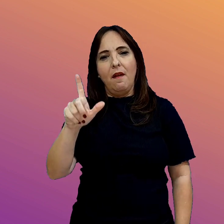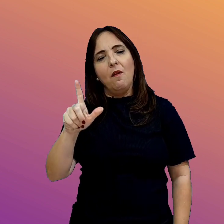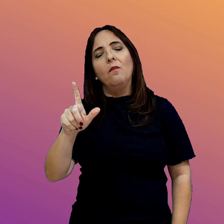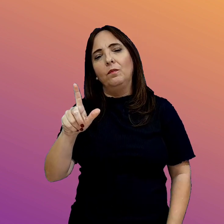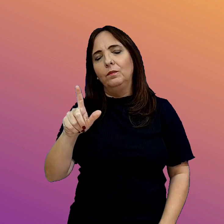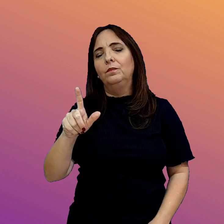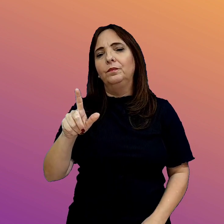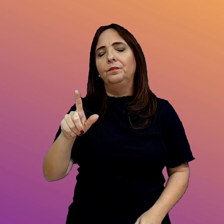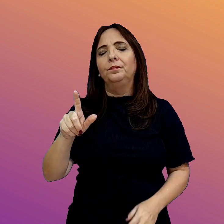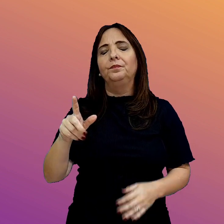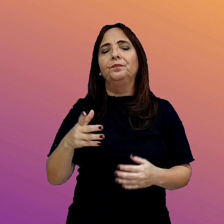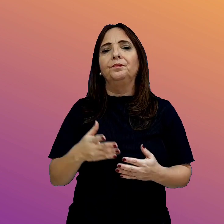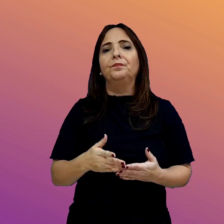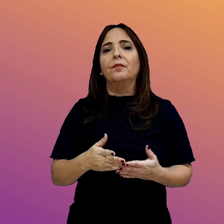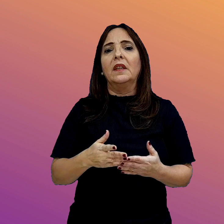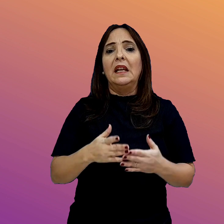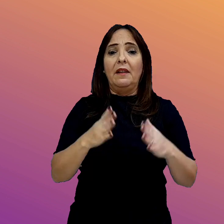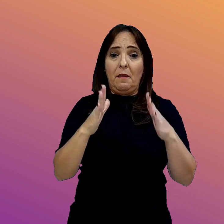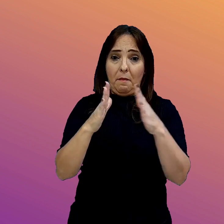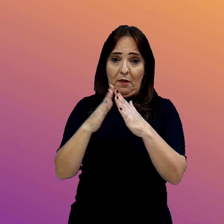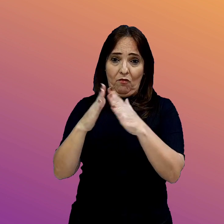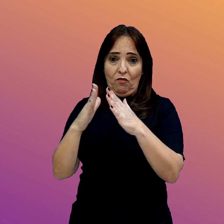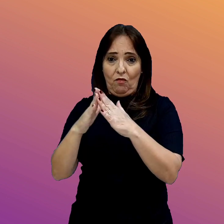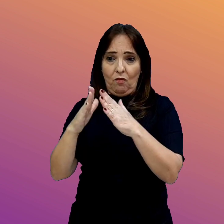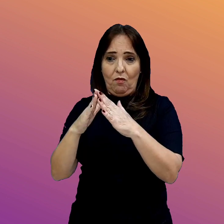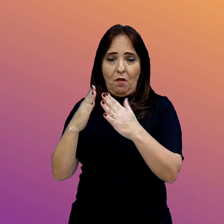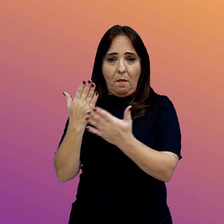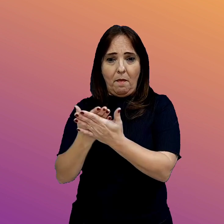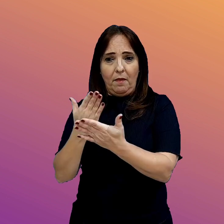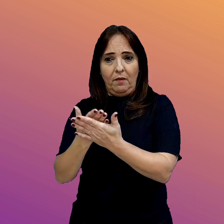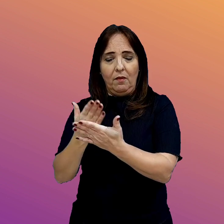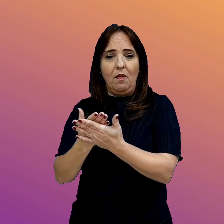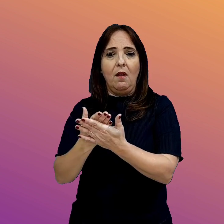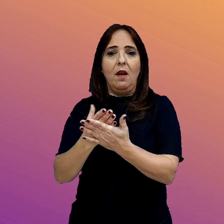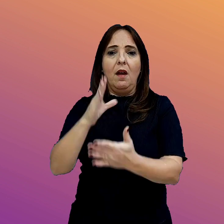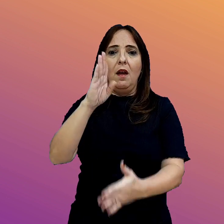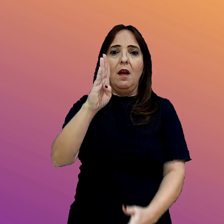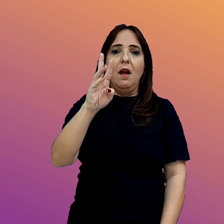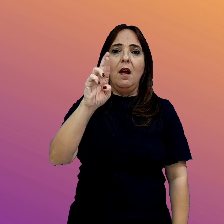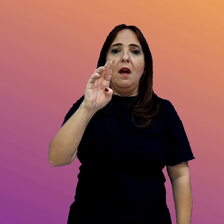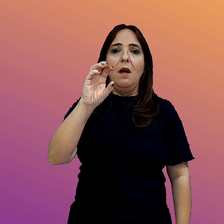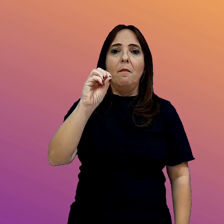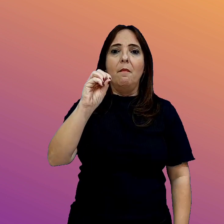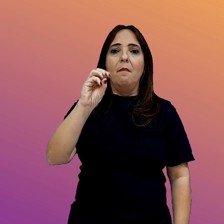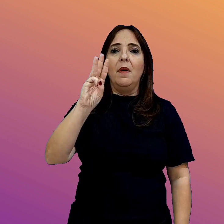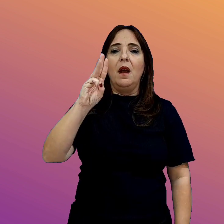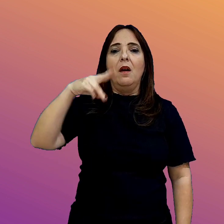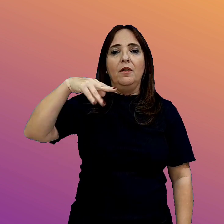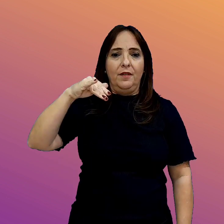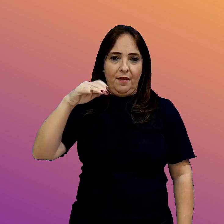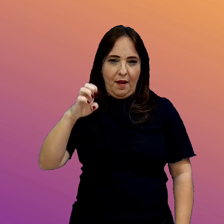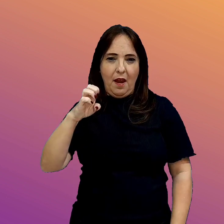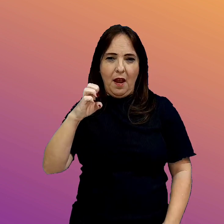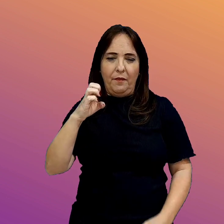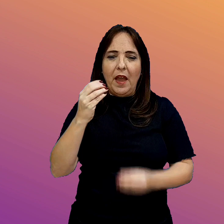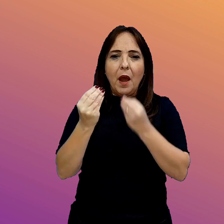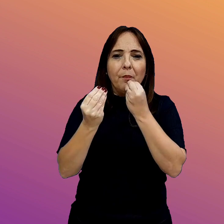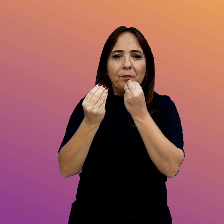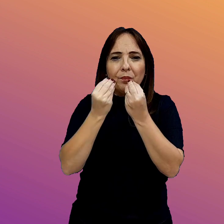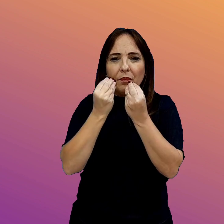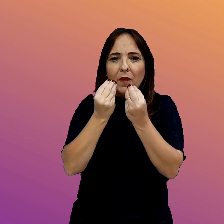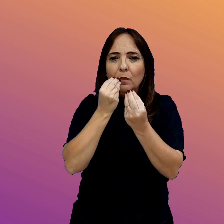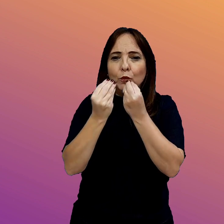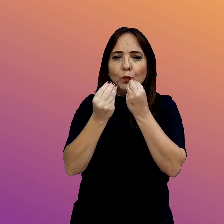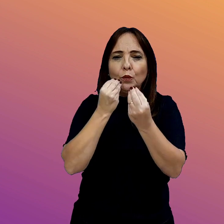Para a escola, qual é o nome? Brownie? Né? É brownie. Para vender? Para vender. Para vender. Quando ela está meio sem grana,